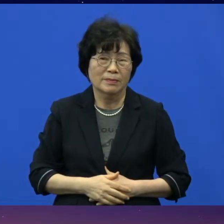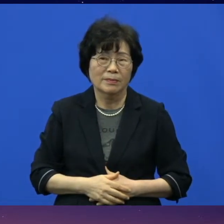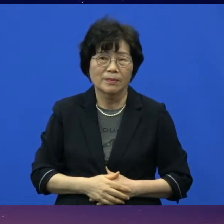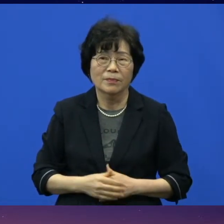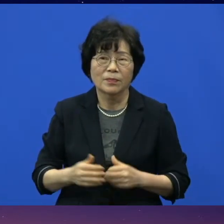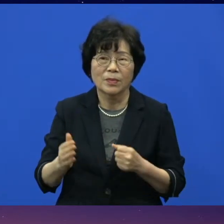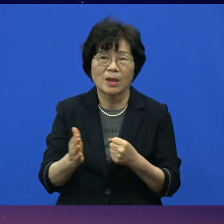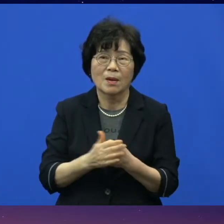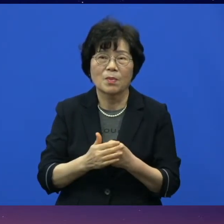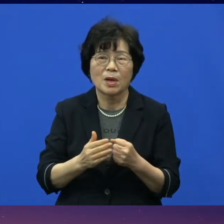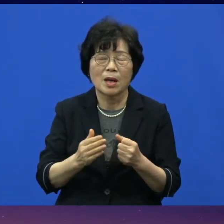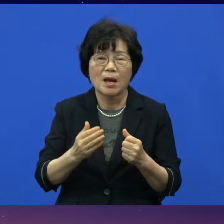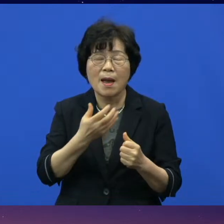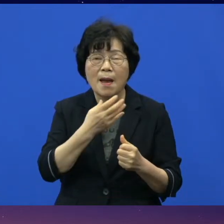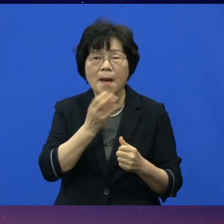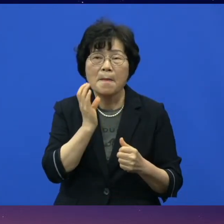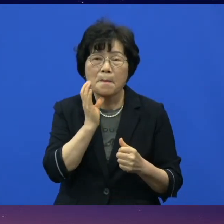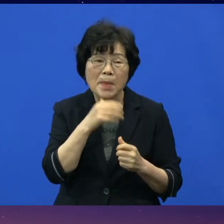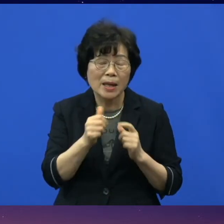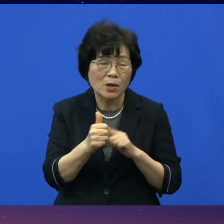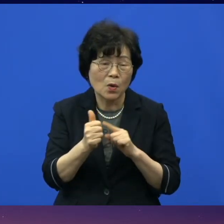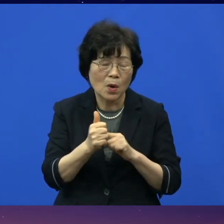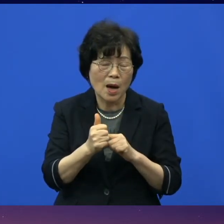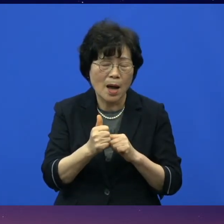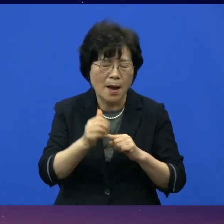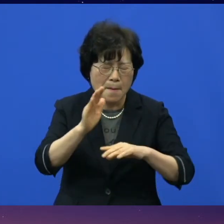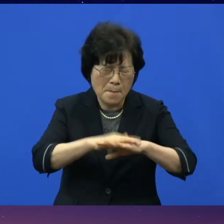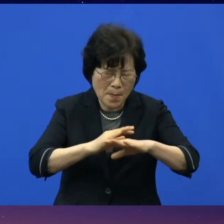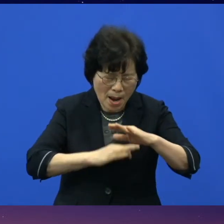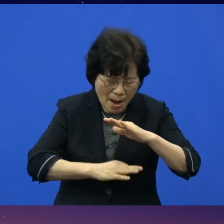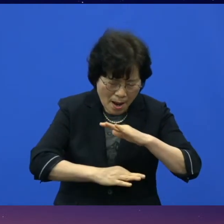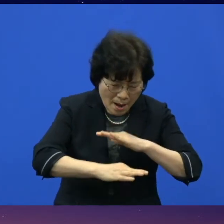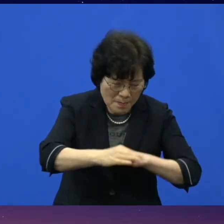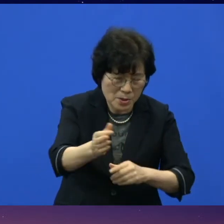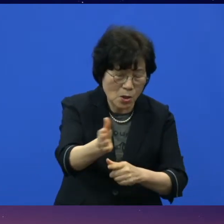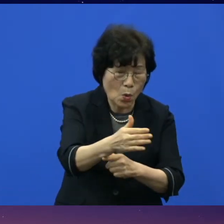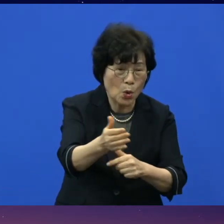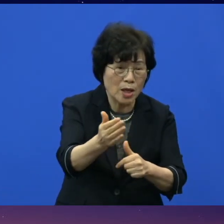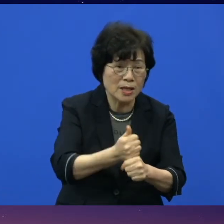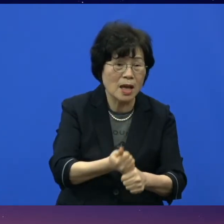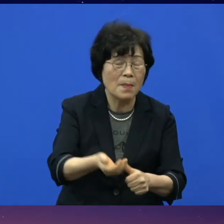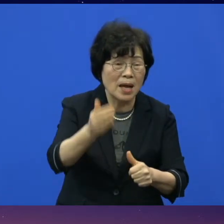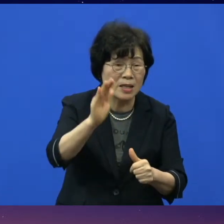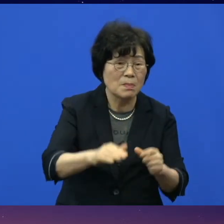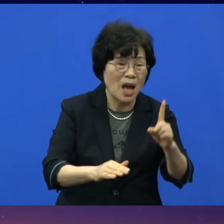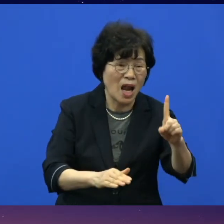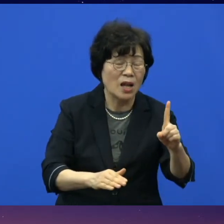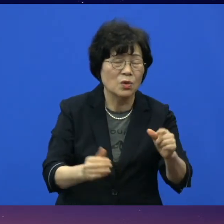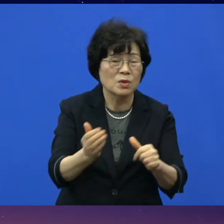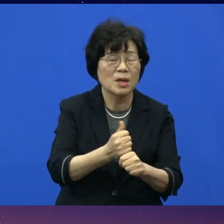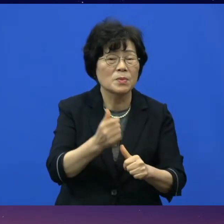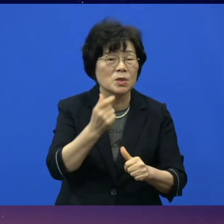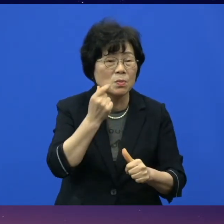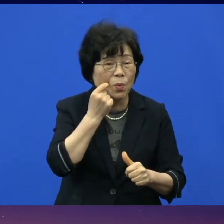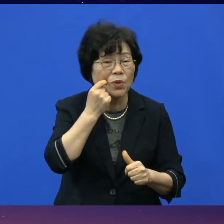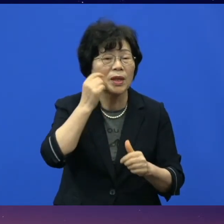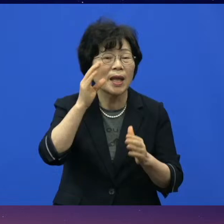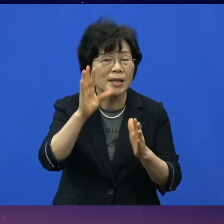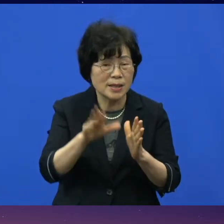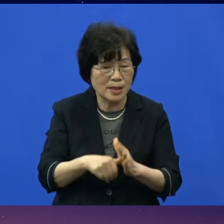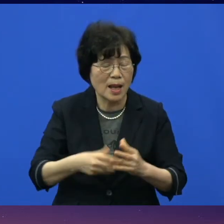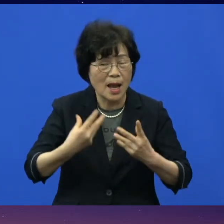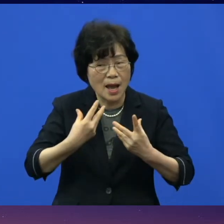그래서 베드로가 밤이 맞도록 수고했는데 꼭 잡은 것이 없지만은 할 그때, 그 절망,